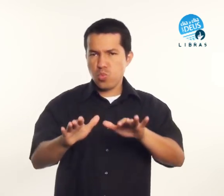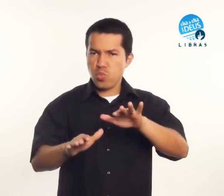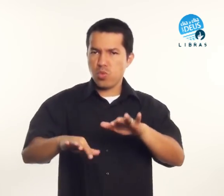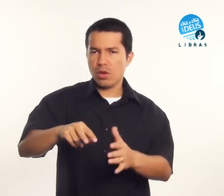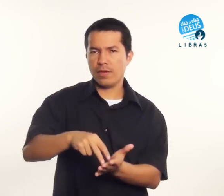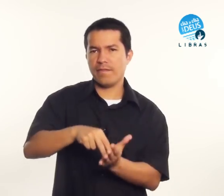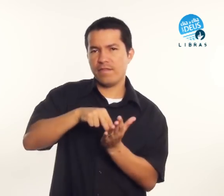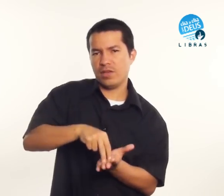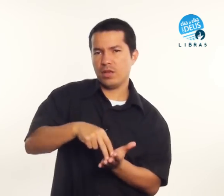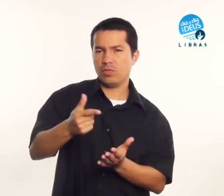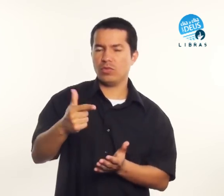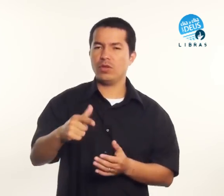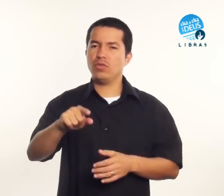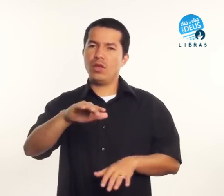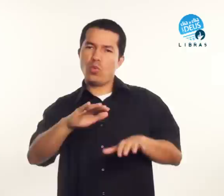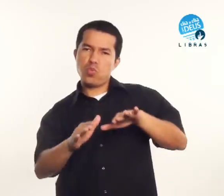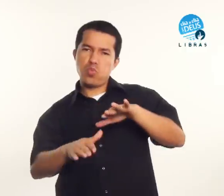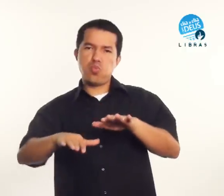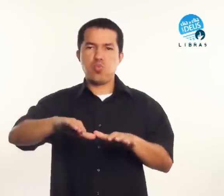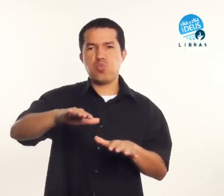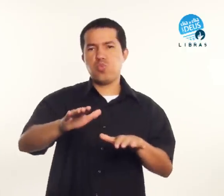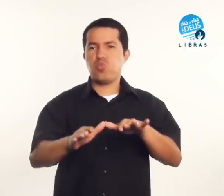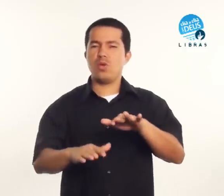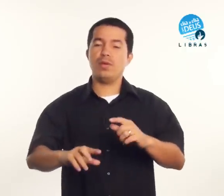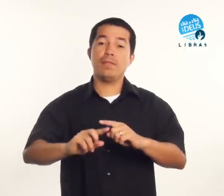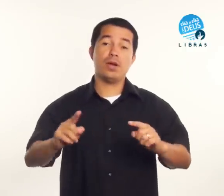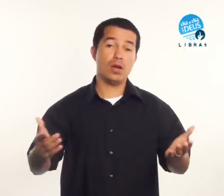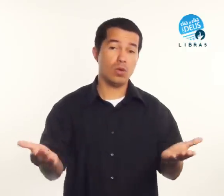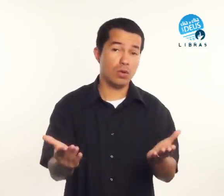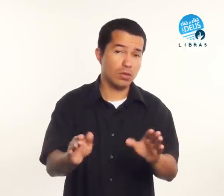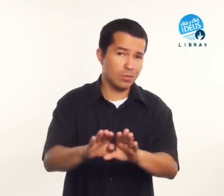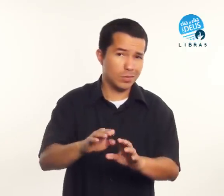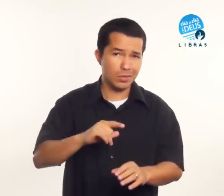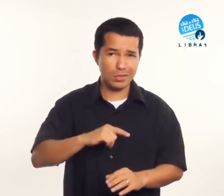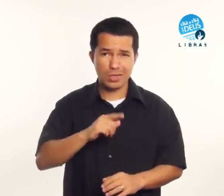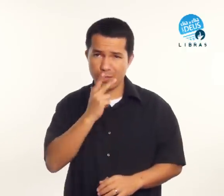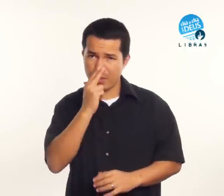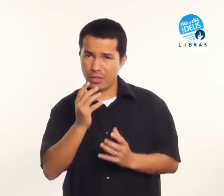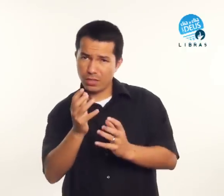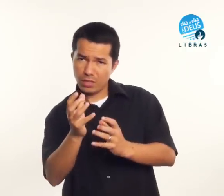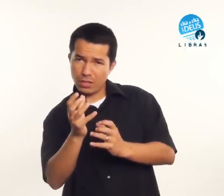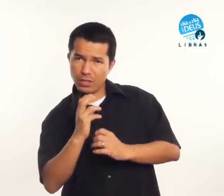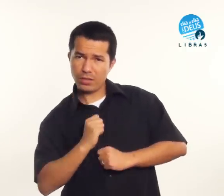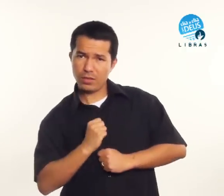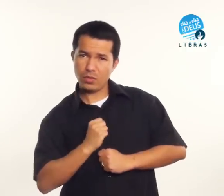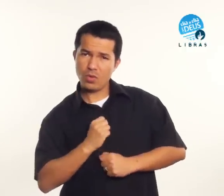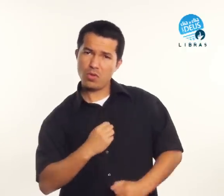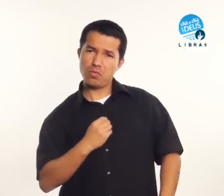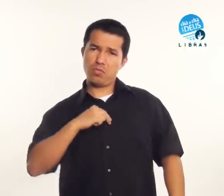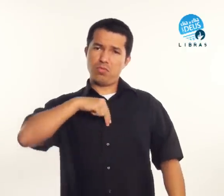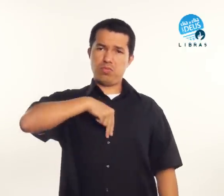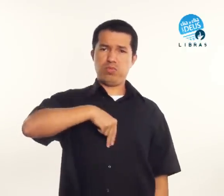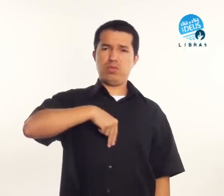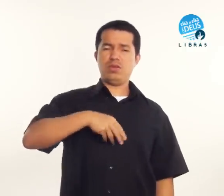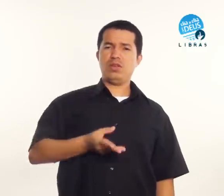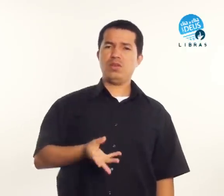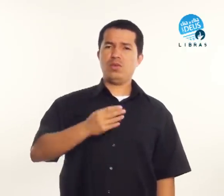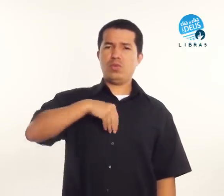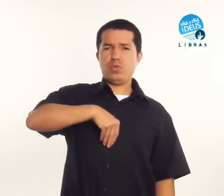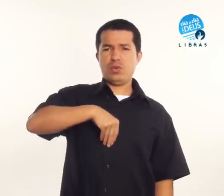os valores, mas ele vai usar essa coisa que está dentro de você e eu, que faz parte da